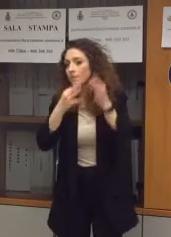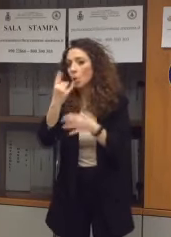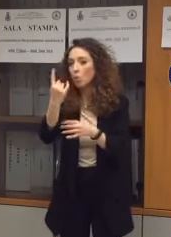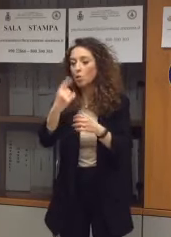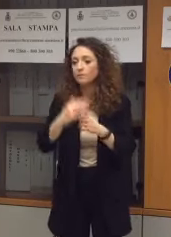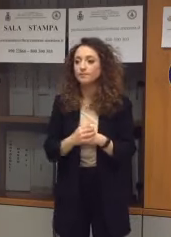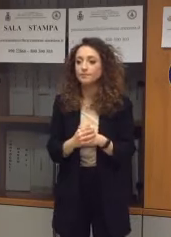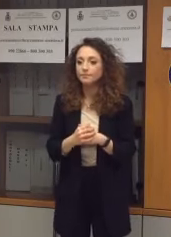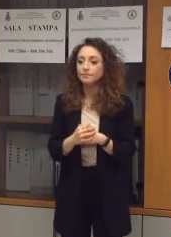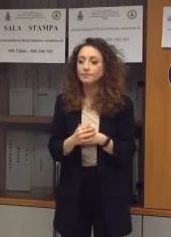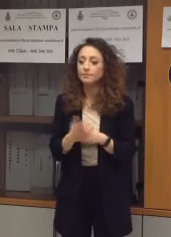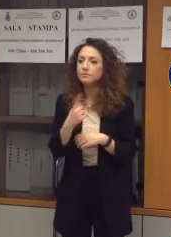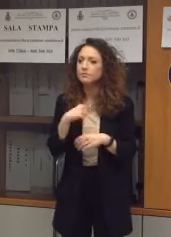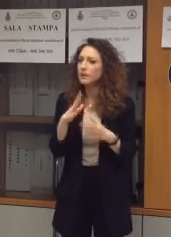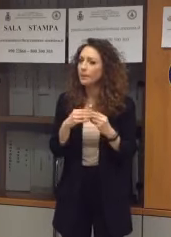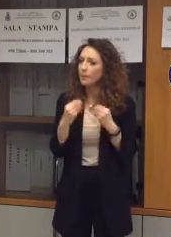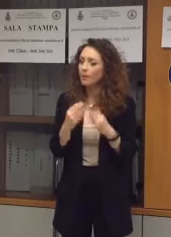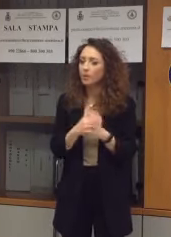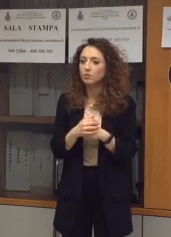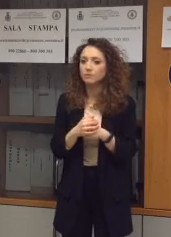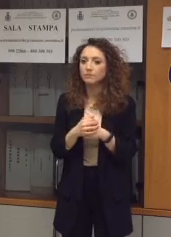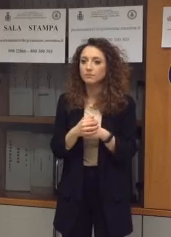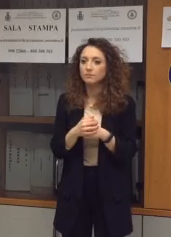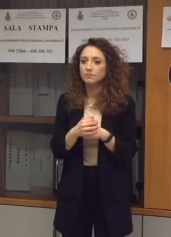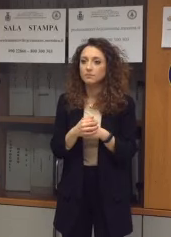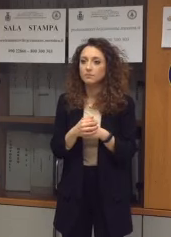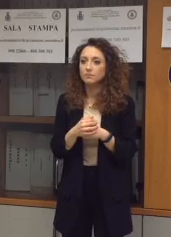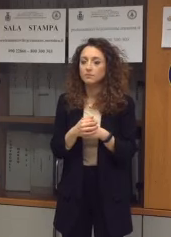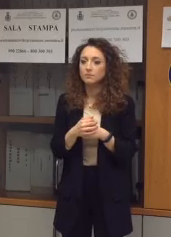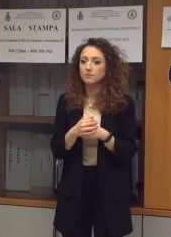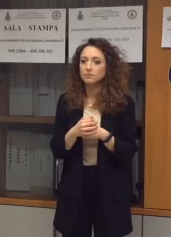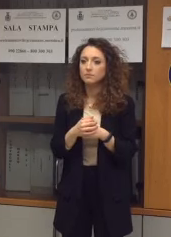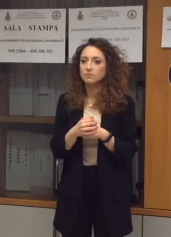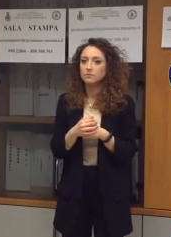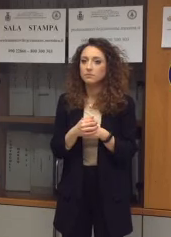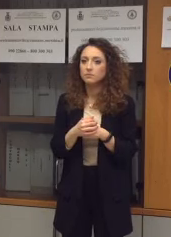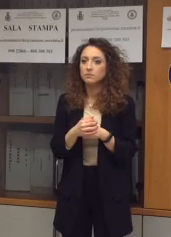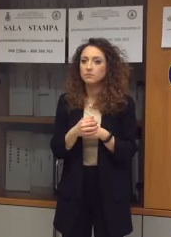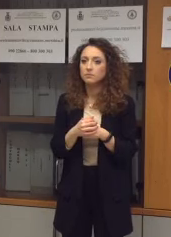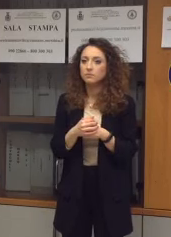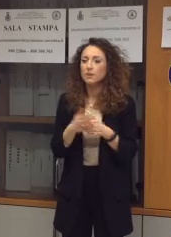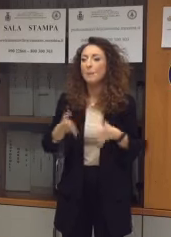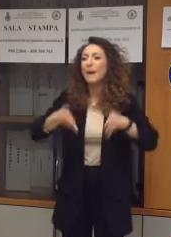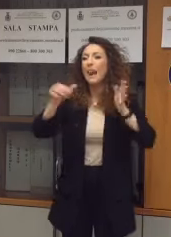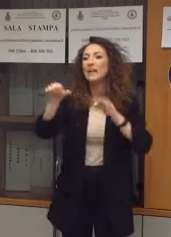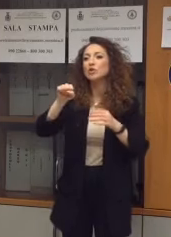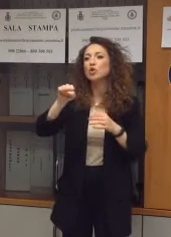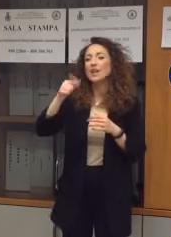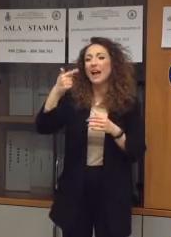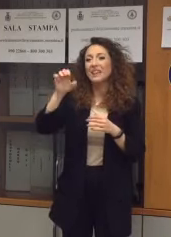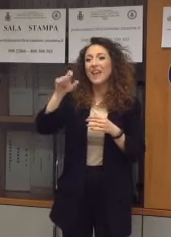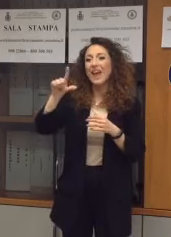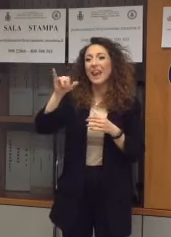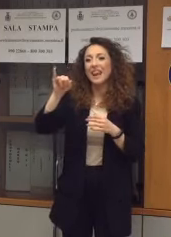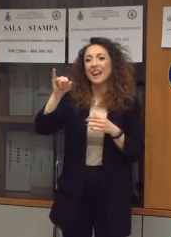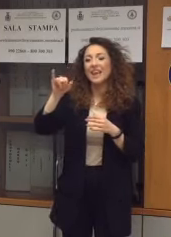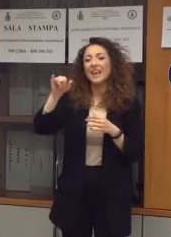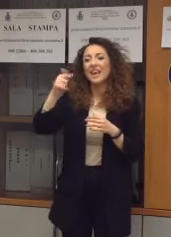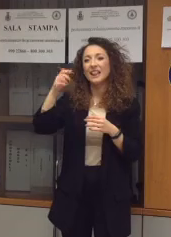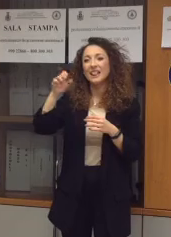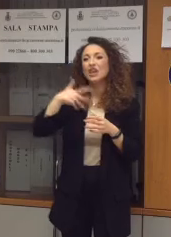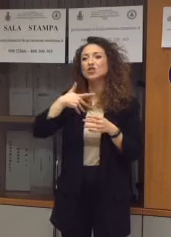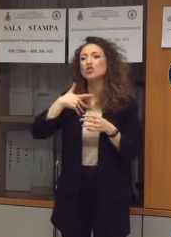cosa abbiamo fatto? Le linee che utilizziamo normalmente al Palazzo Satellite, che sono utilizzate dai nostri assistenti